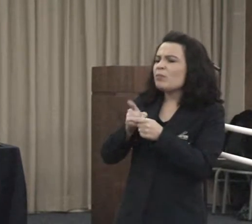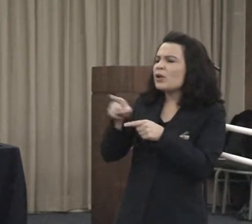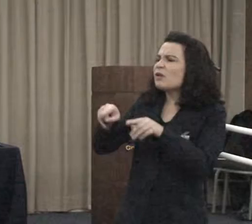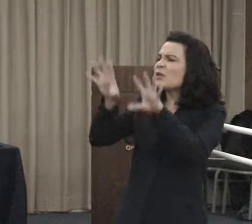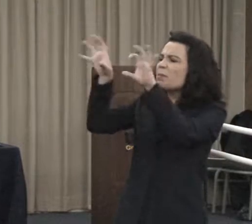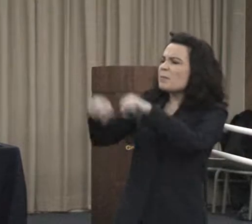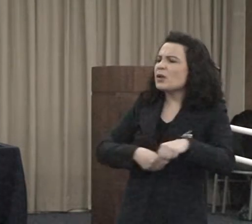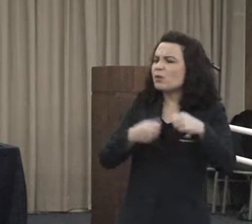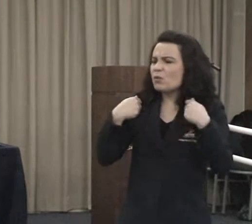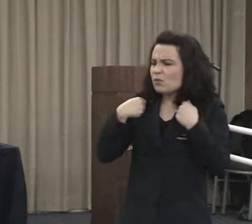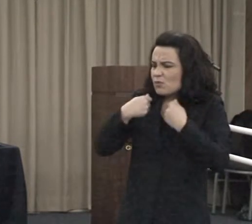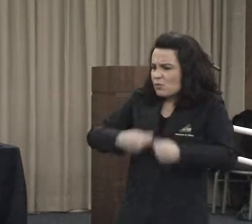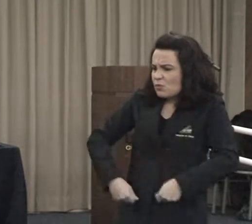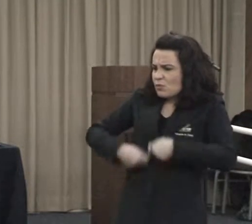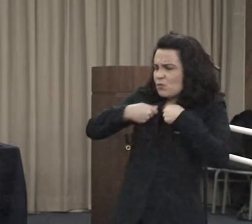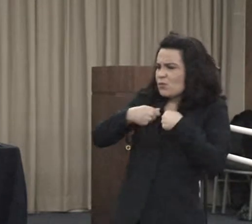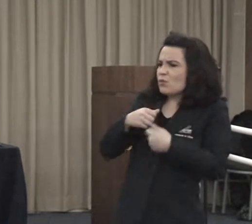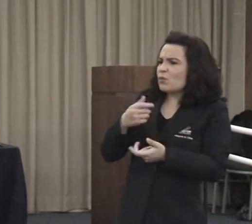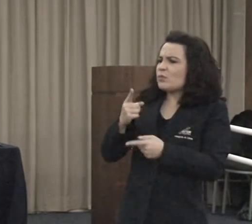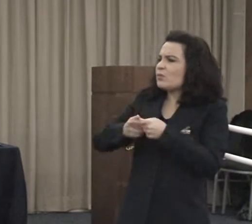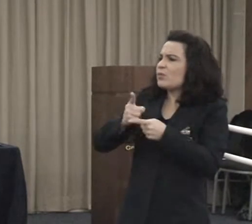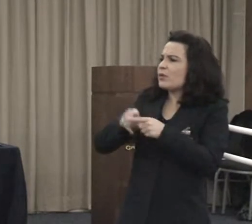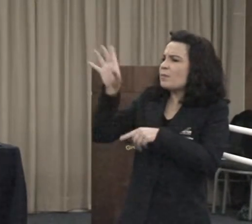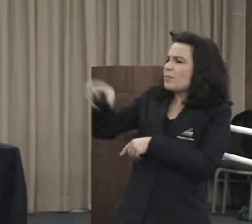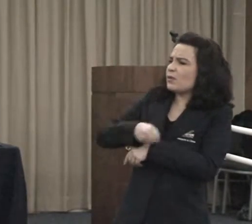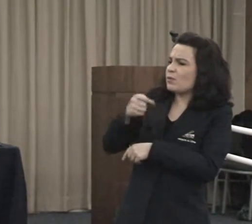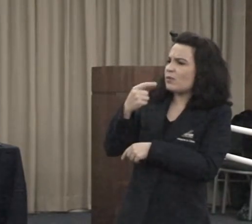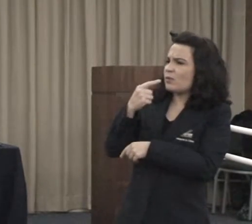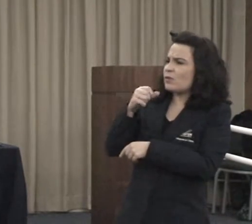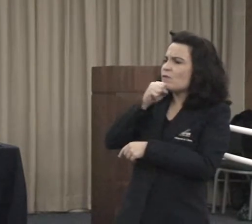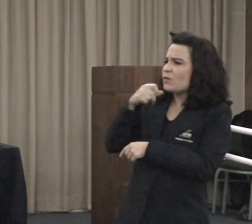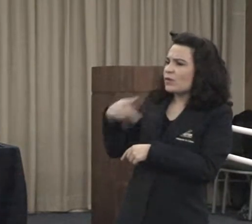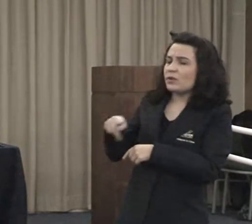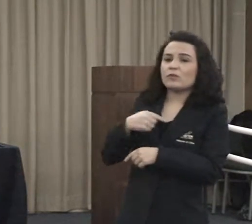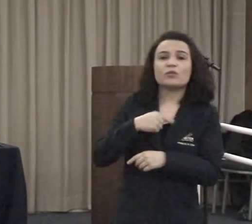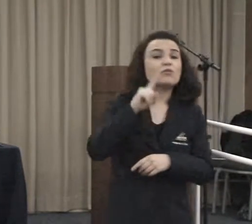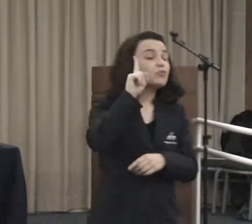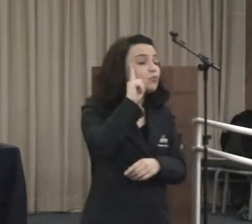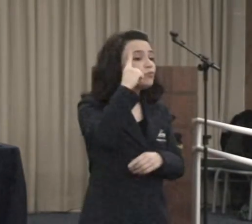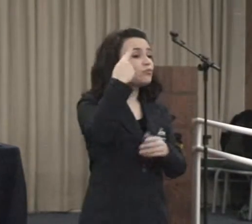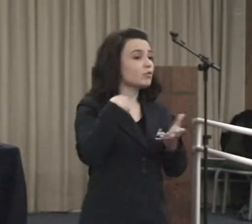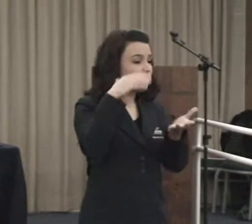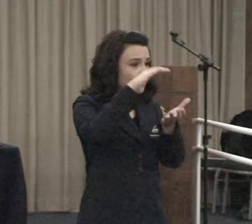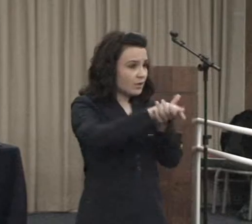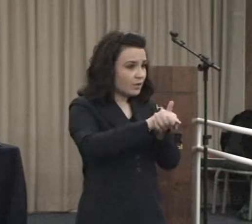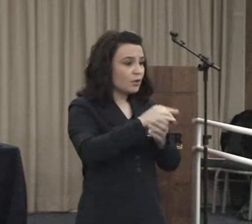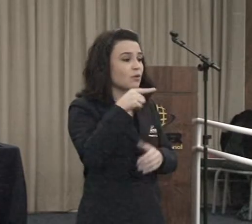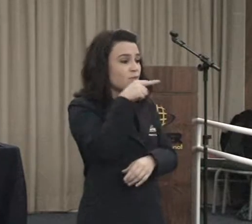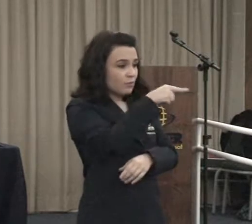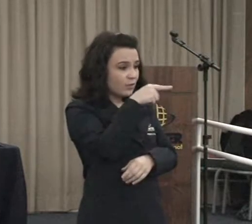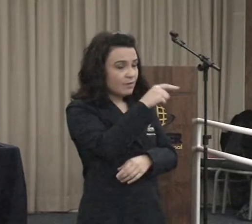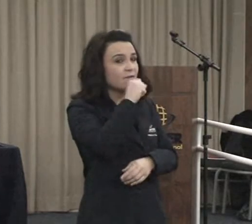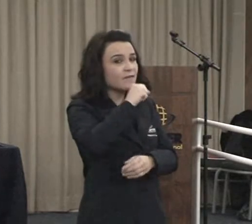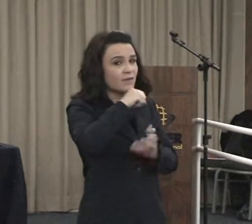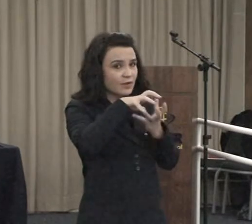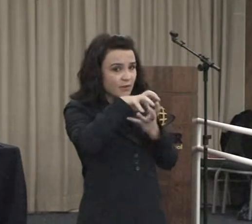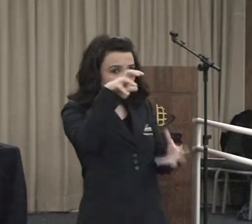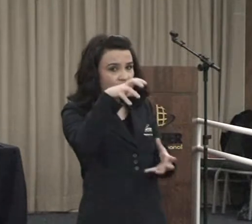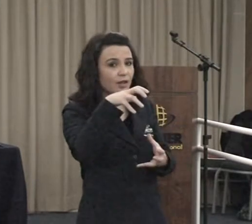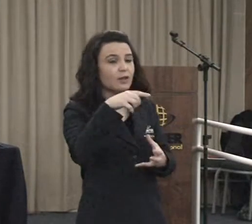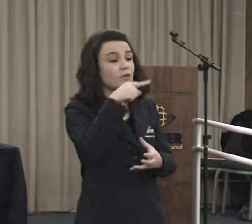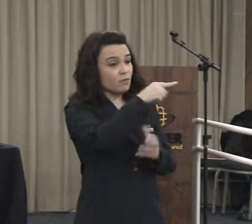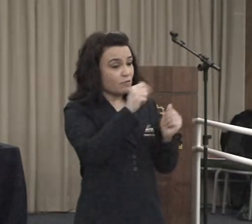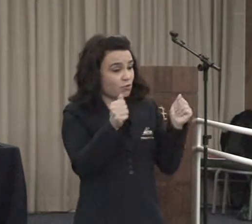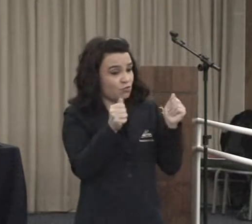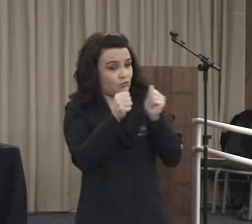ia levando? Disse o menino ao pai: um dia eu vou me casar, o senhor vai ficar velho e comigo vai